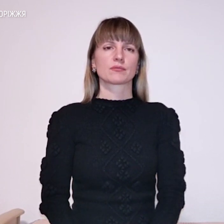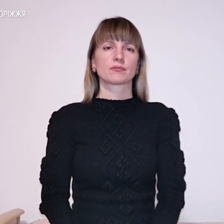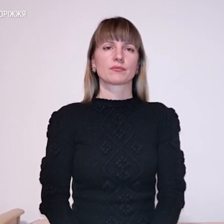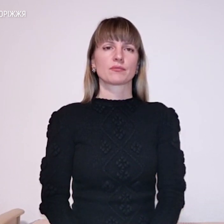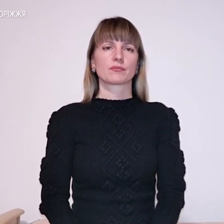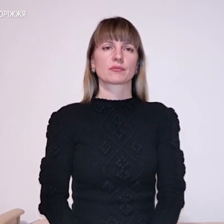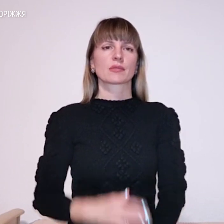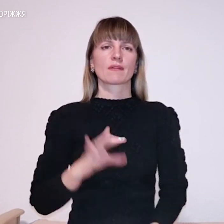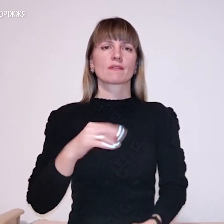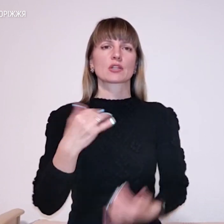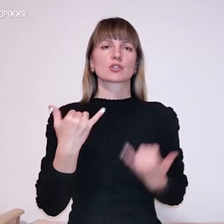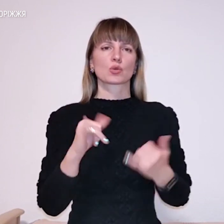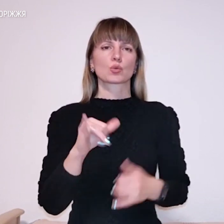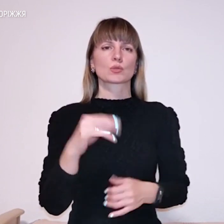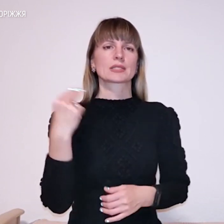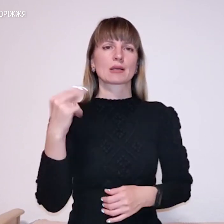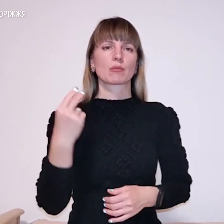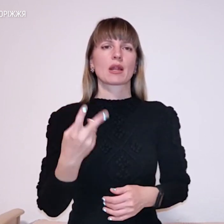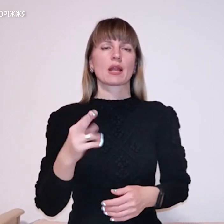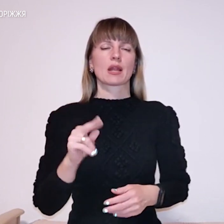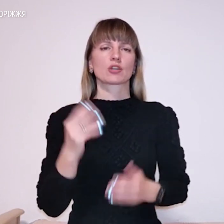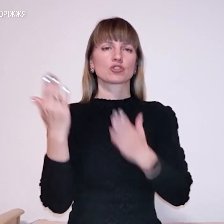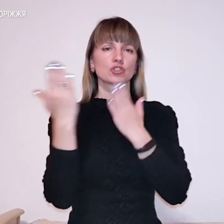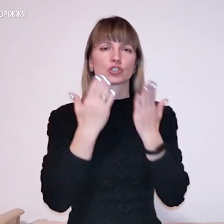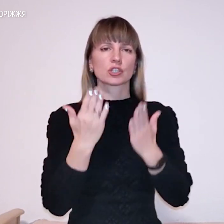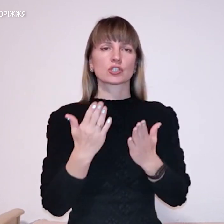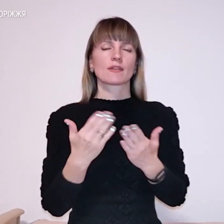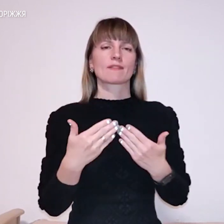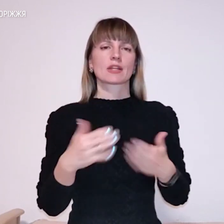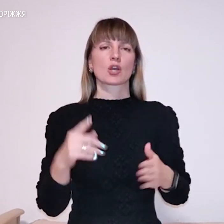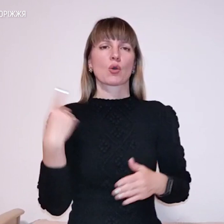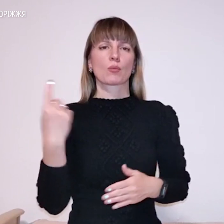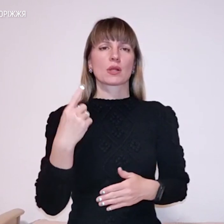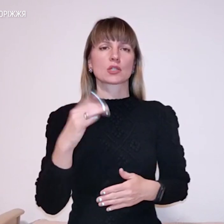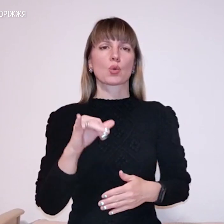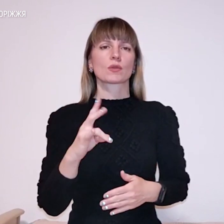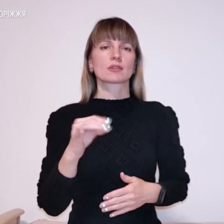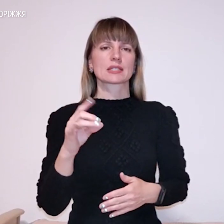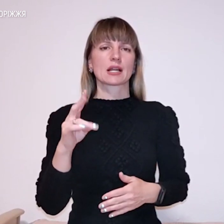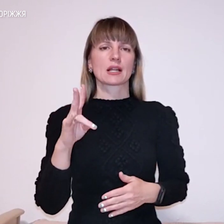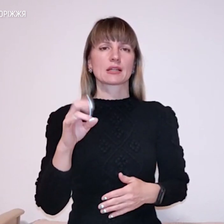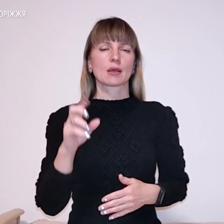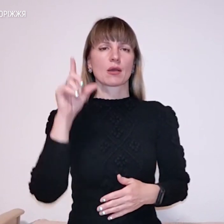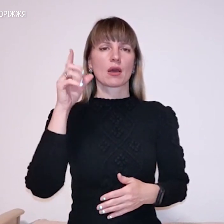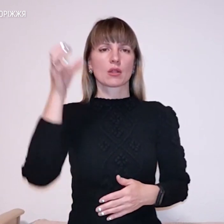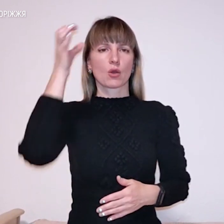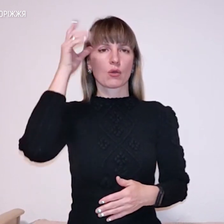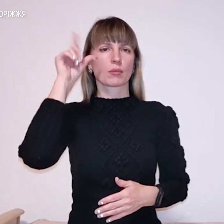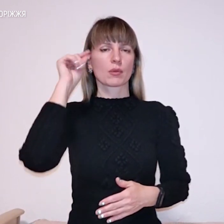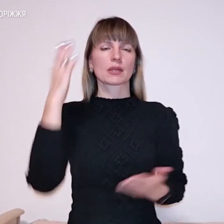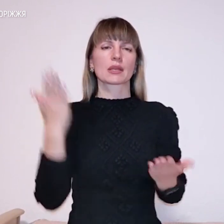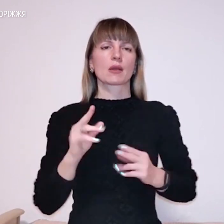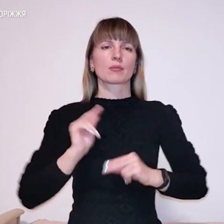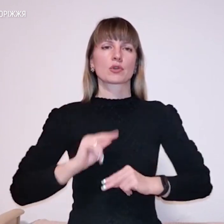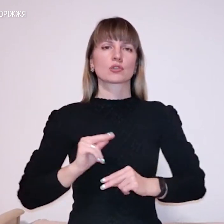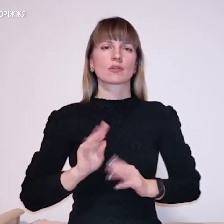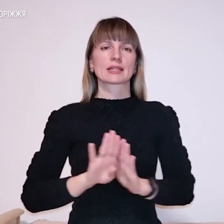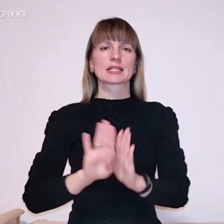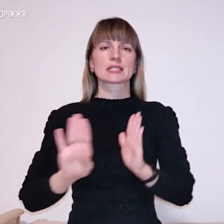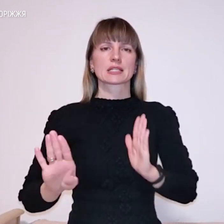16:30. Від сьогодні у Запоріжжі для читачів відкрита обласна універсальна наукова бібліотека, яка працювала дистанційно від